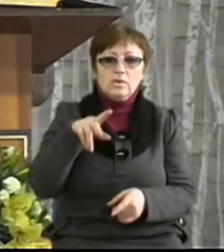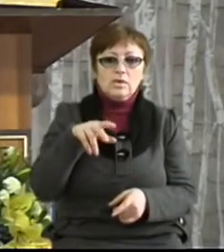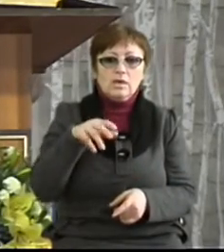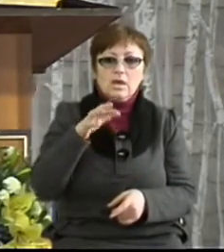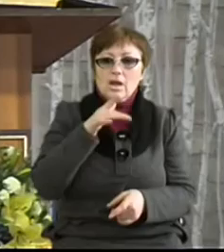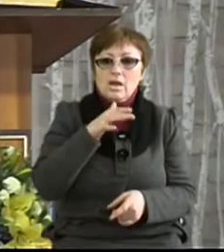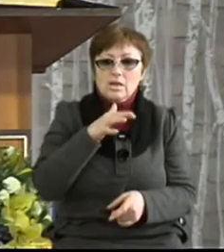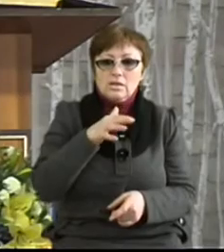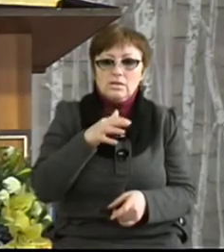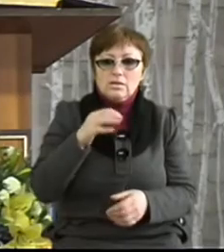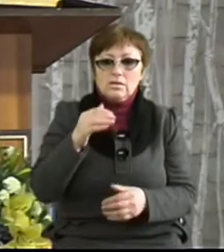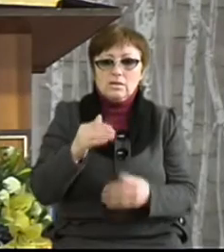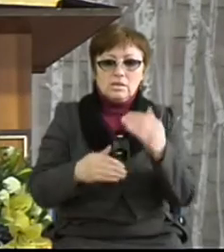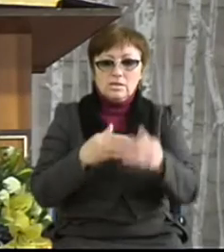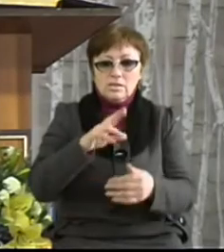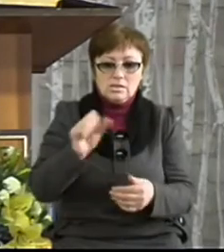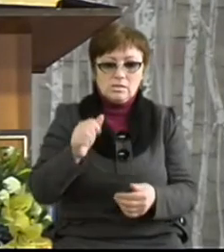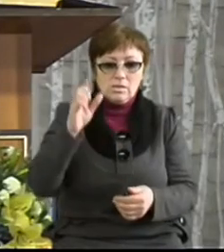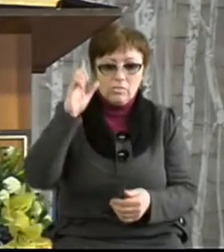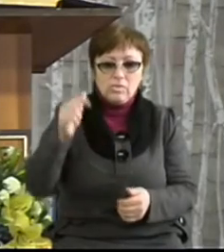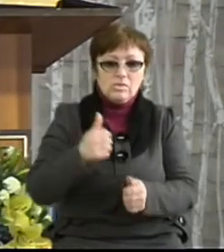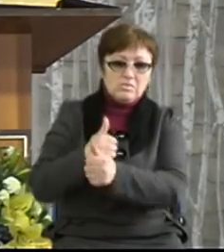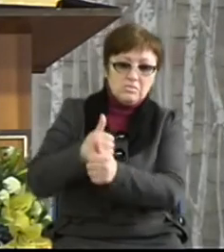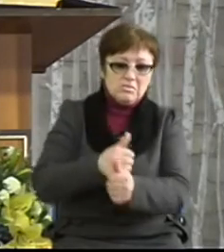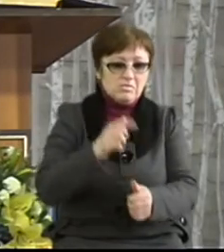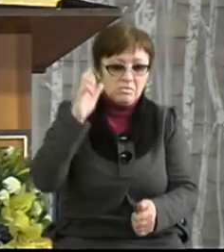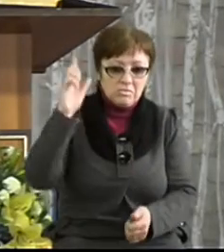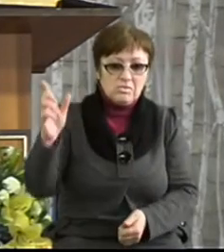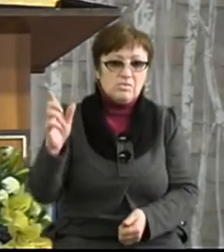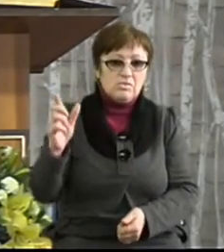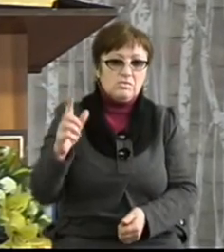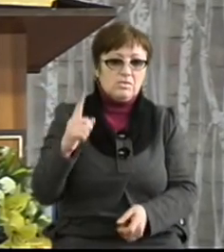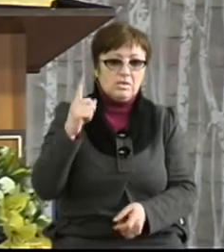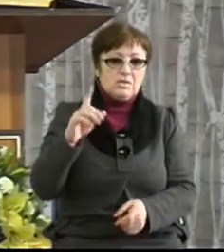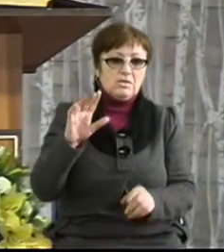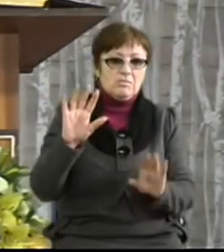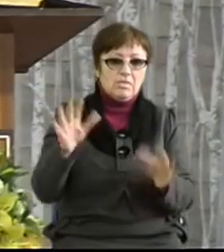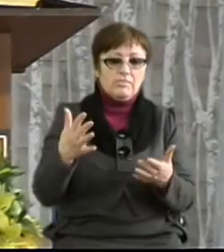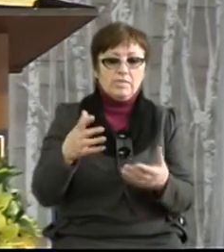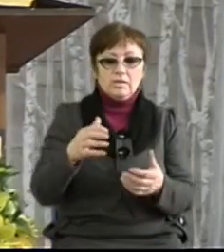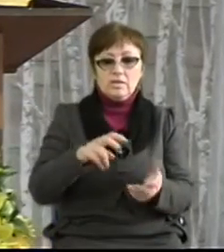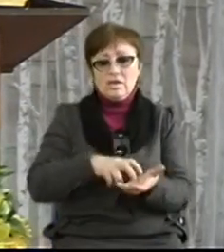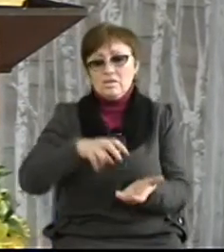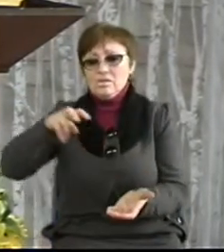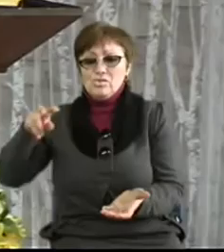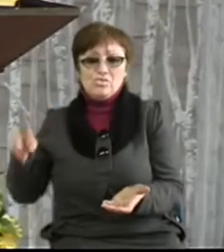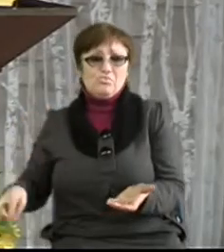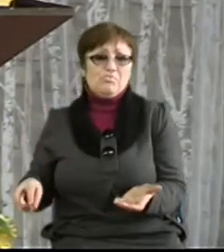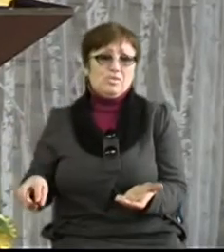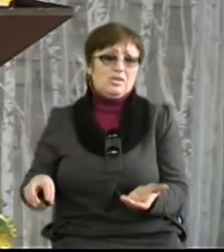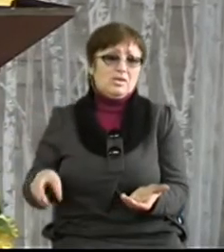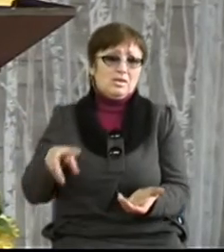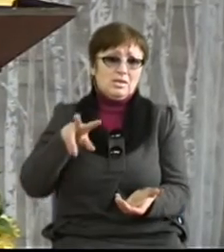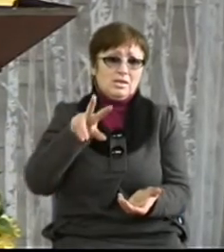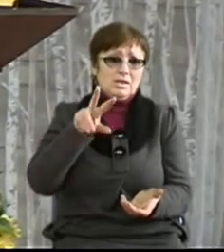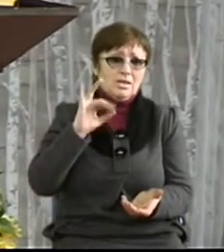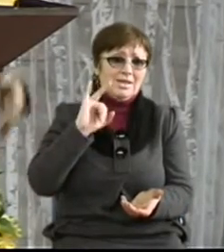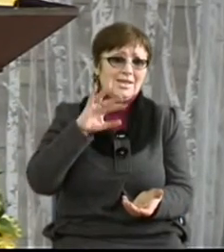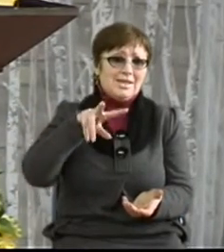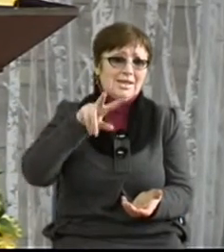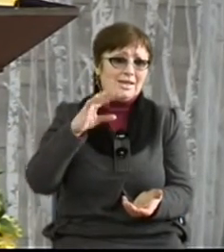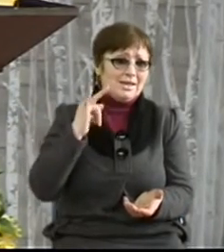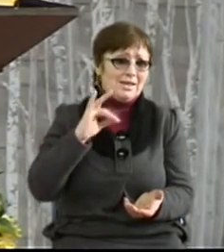ходили за Богом, столько лет ходили с Богом, и вдруг в один определенный момент отступили они от Бога. Илия, понимая всю